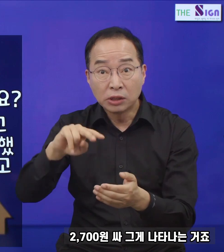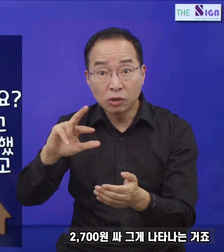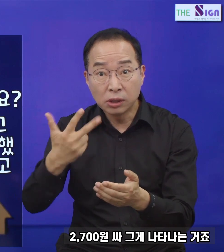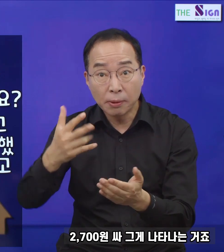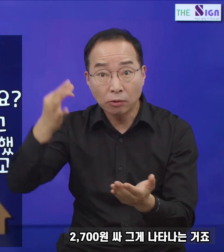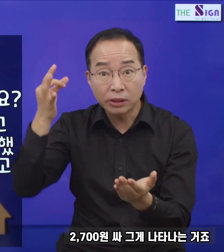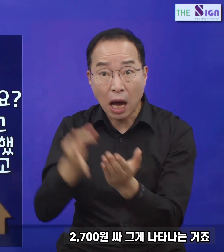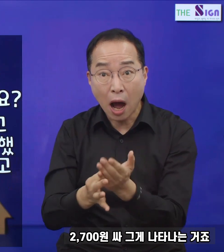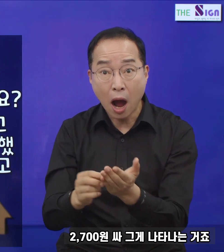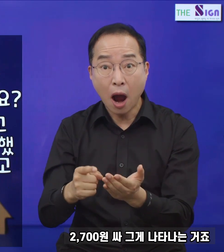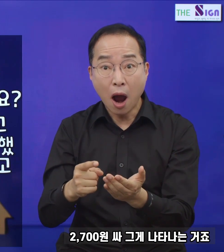2,700원 싸.